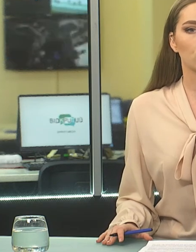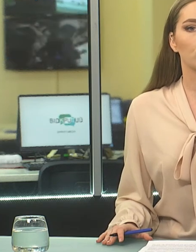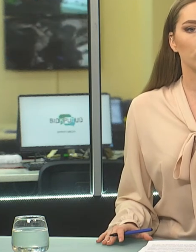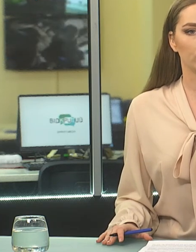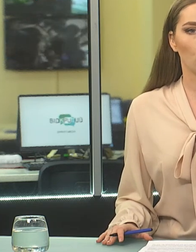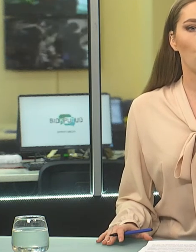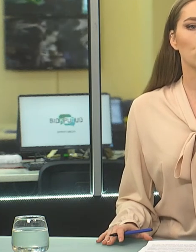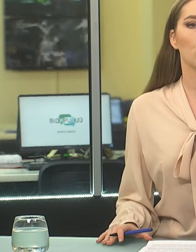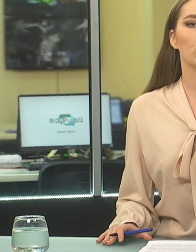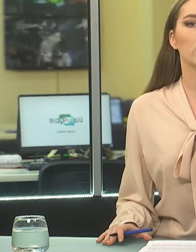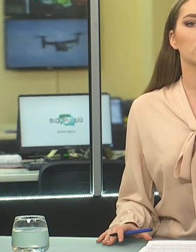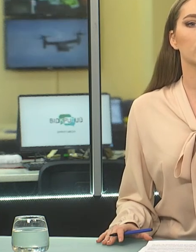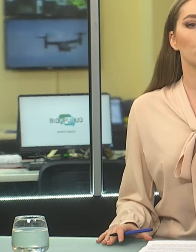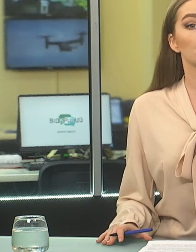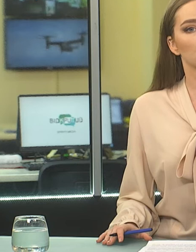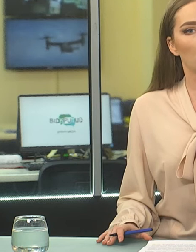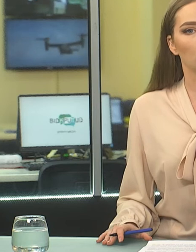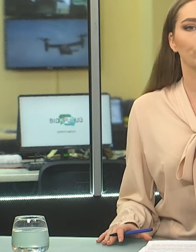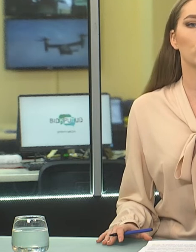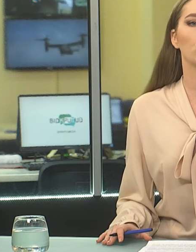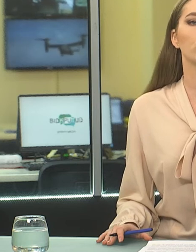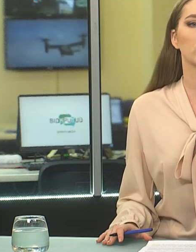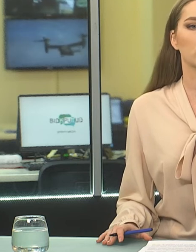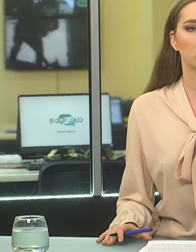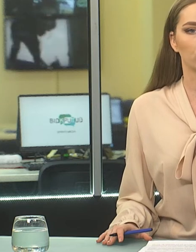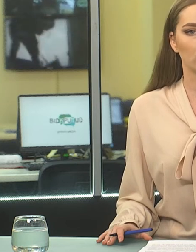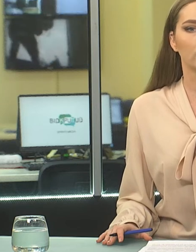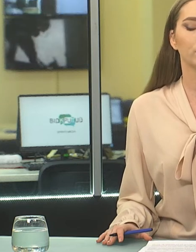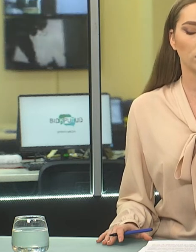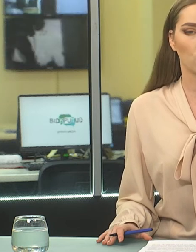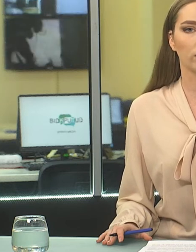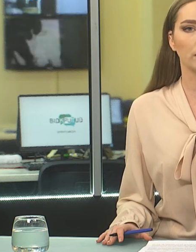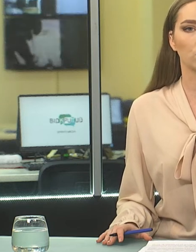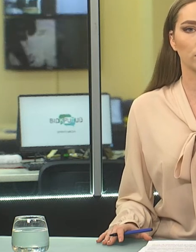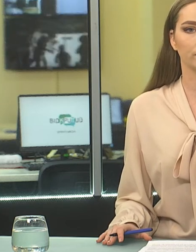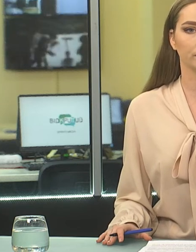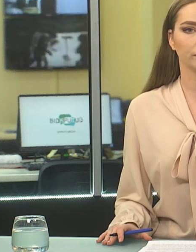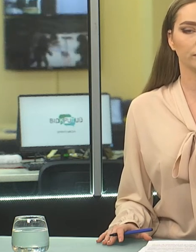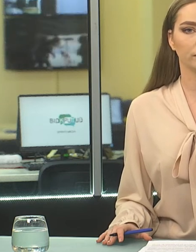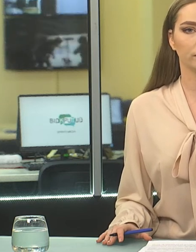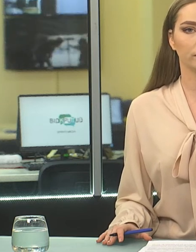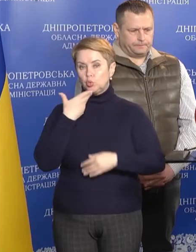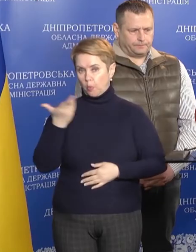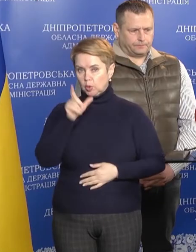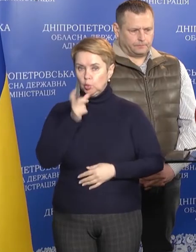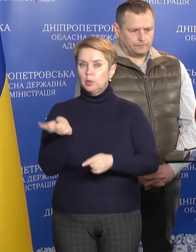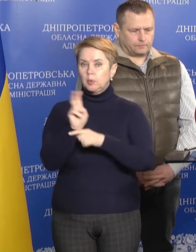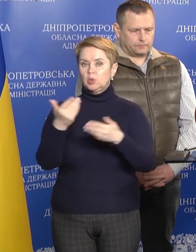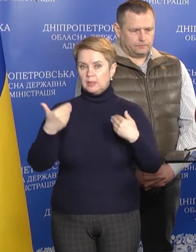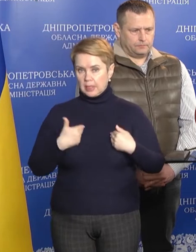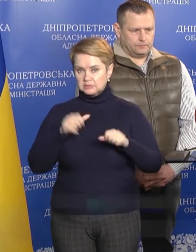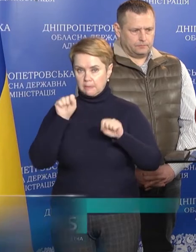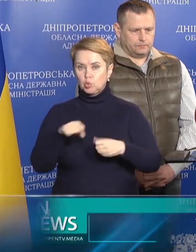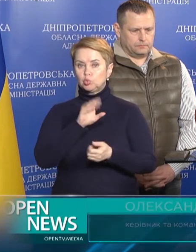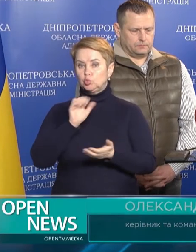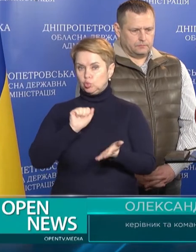об'єднання розповів, охочих обороняти Дніпро чимало, тому і вирішили створити додатковий патруль. Люди приходять до нас, вони